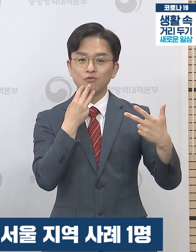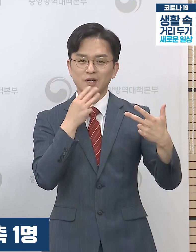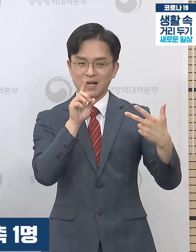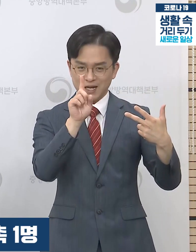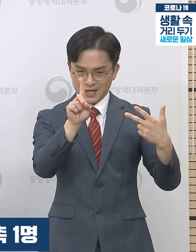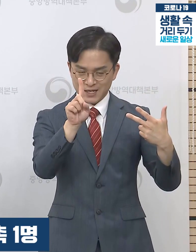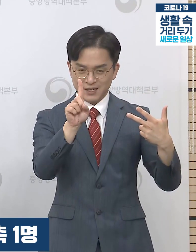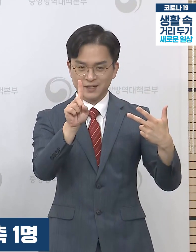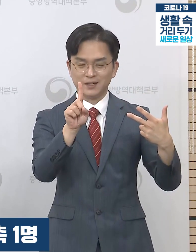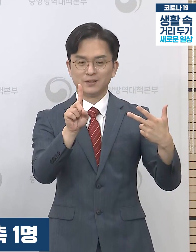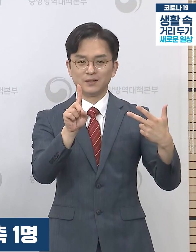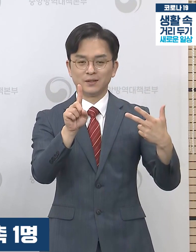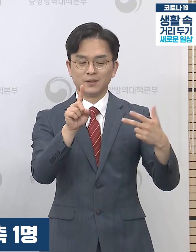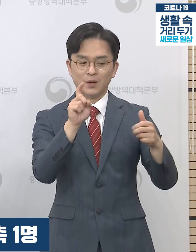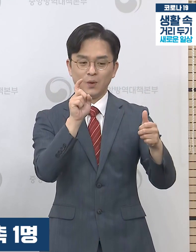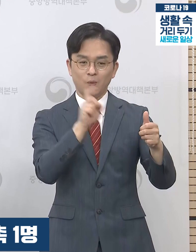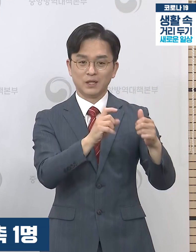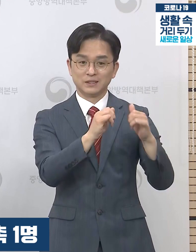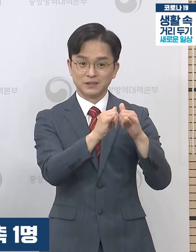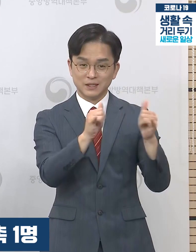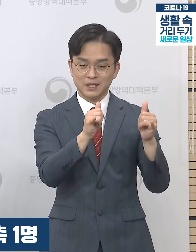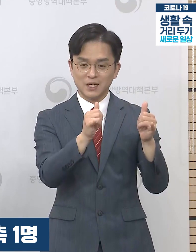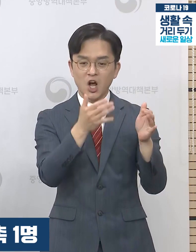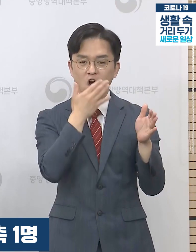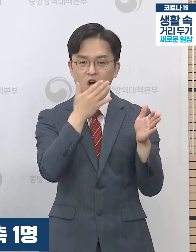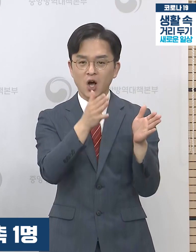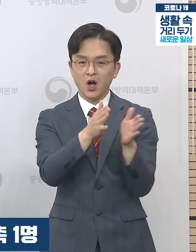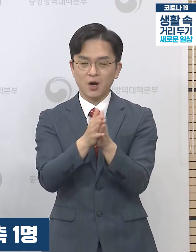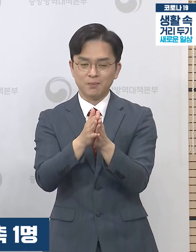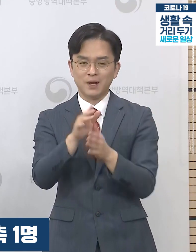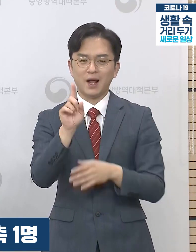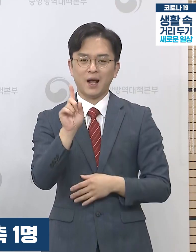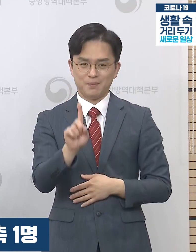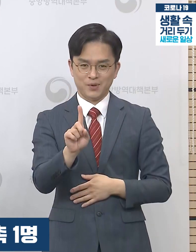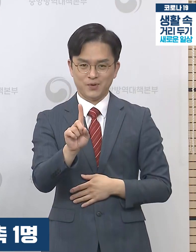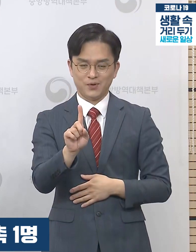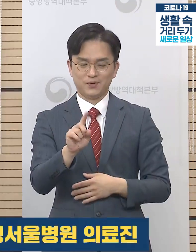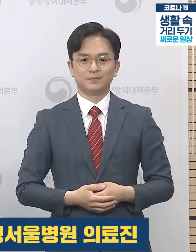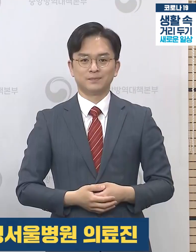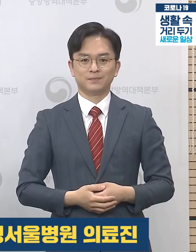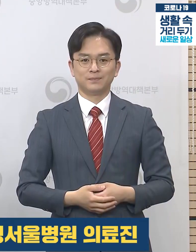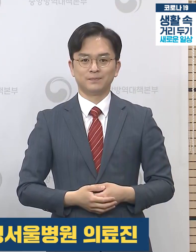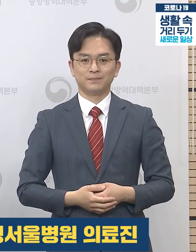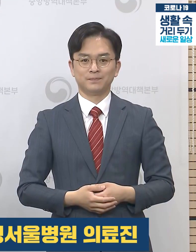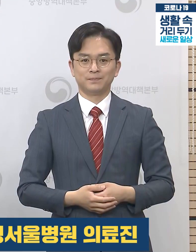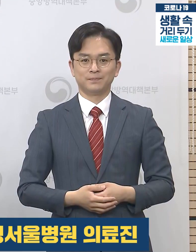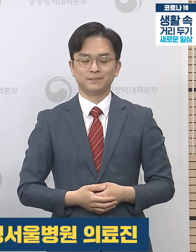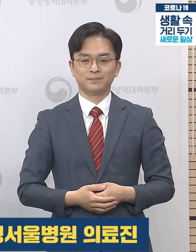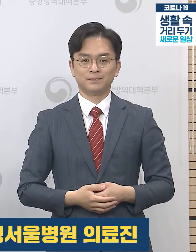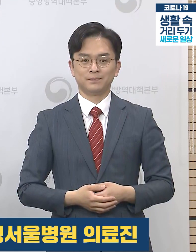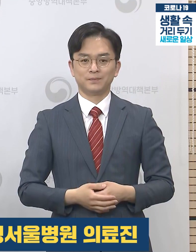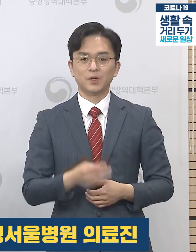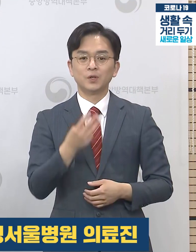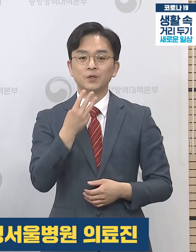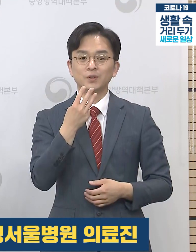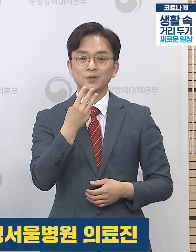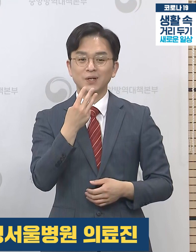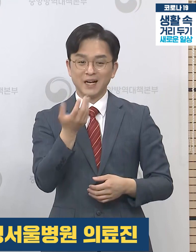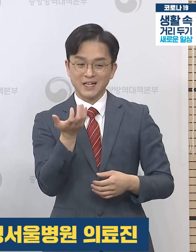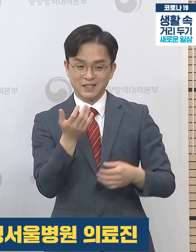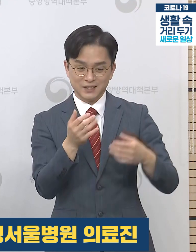1명, 확진자와 접촉한 경우가 1명으로 되어 있습니다. 서울 지역 사례 1명은